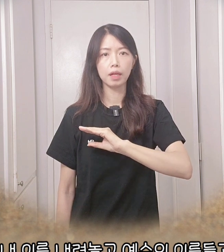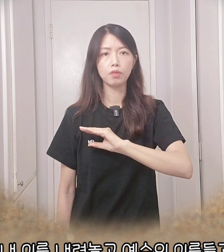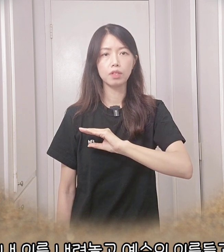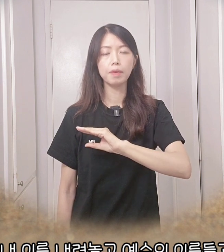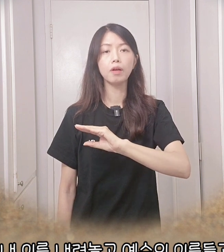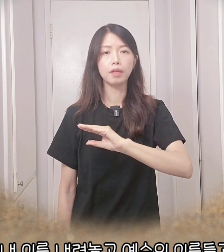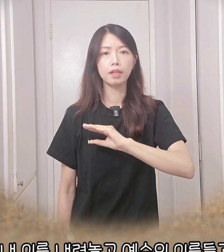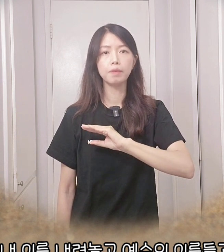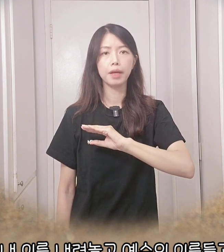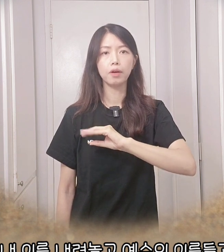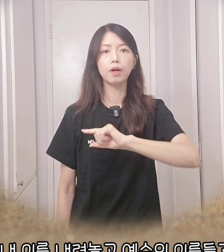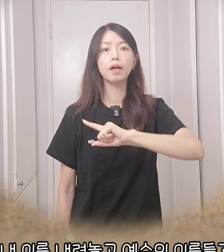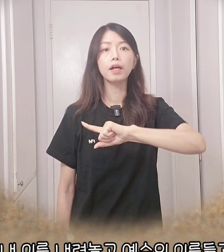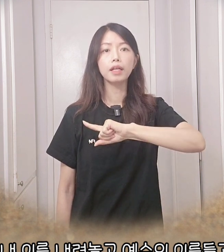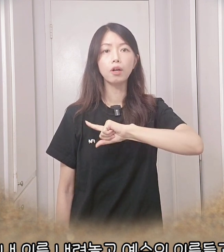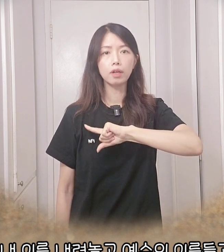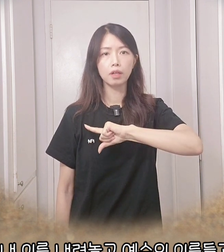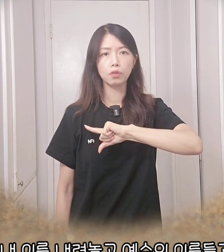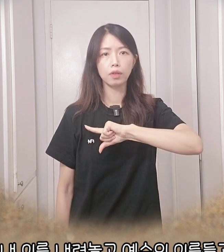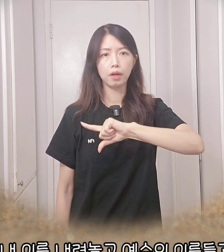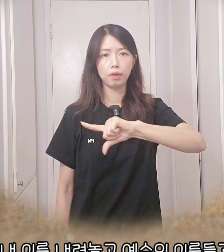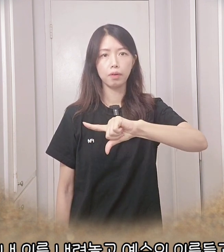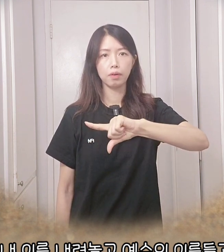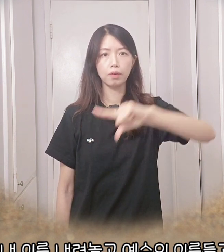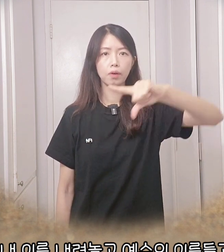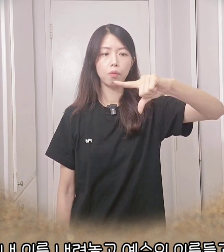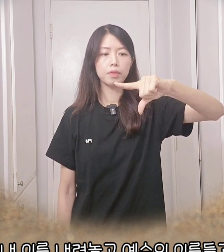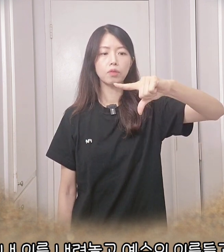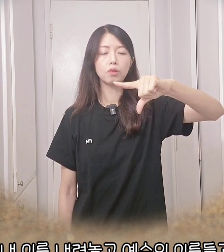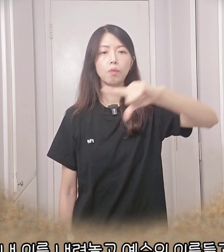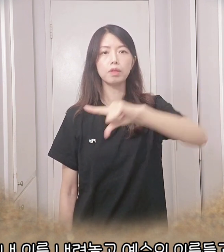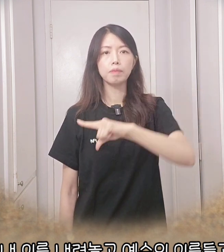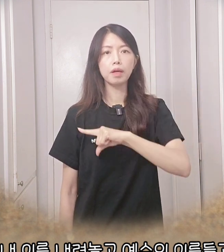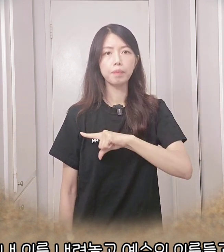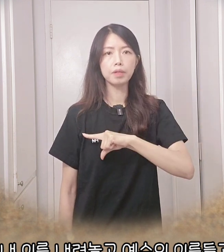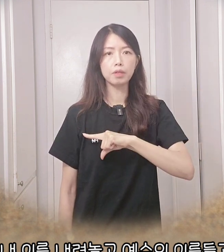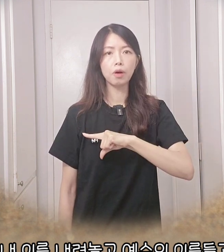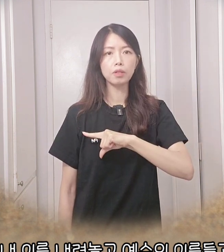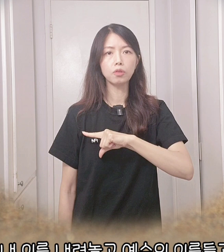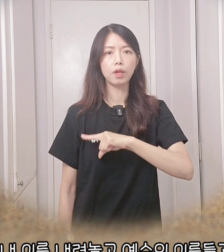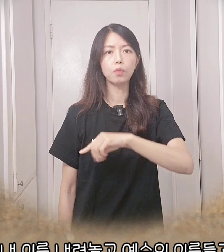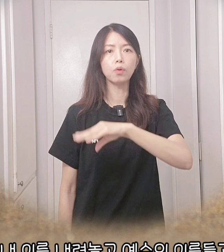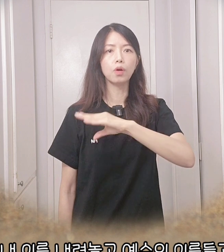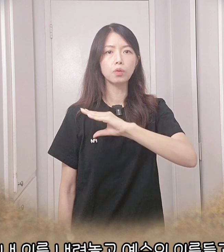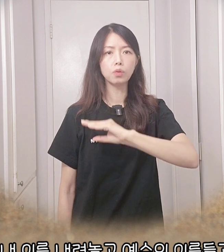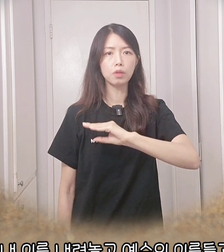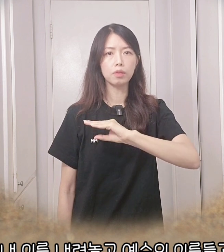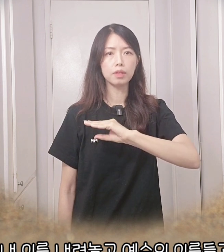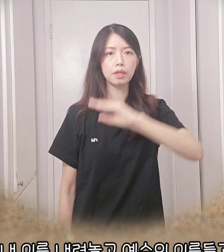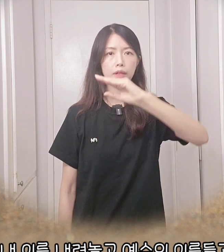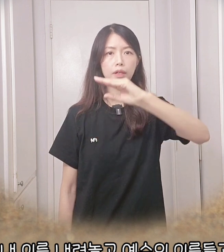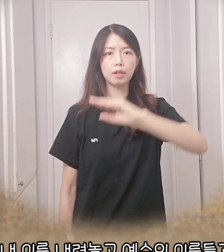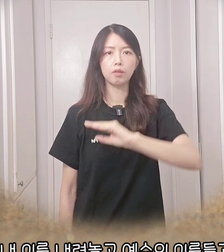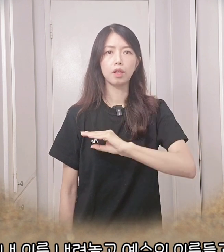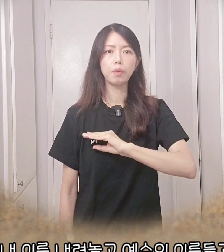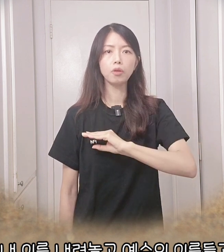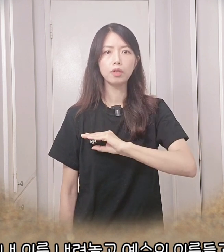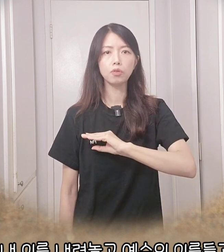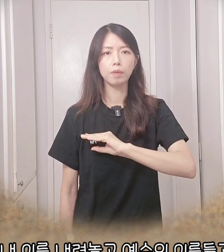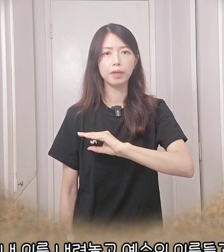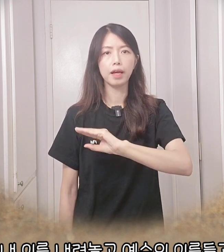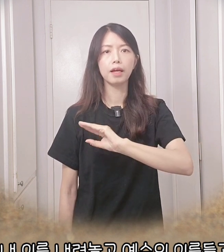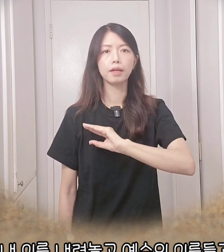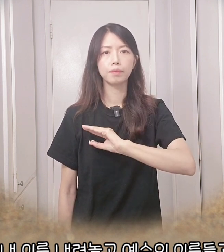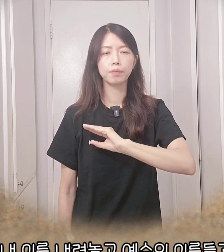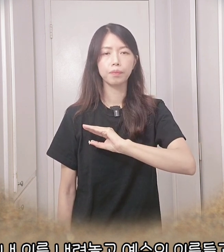명찰처럼 달아주시면 이름이에요. 이렇게 하셔도 돼요. 엄지하고 검지만 펴셔서 하셔도 되고 손 전체를 이렇게